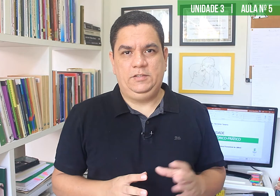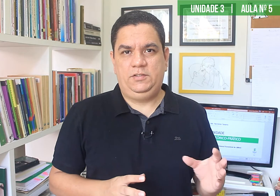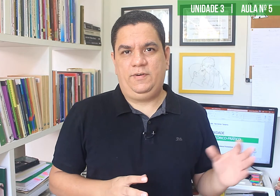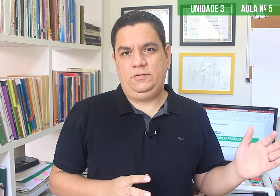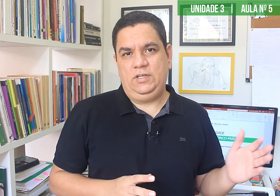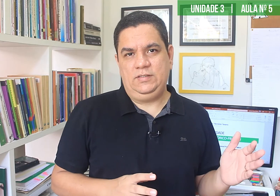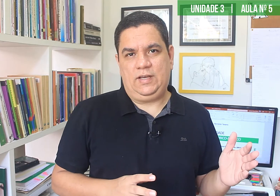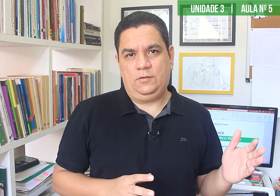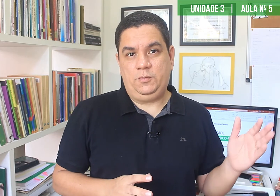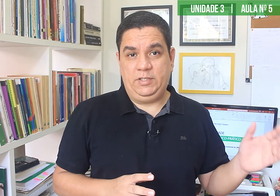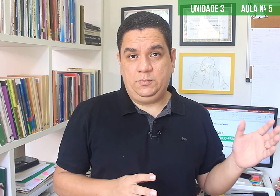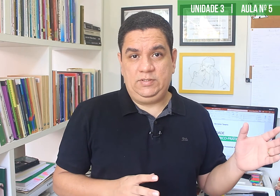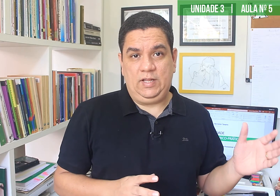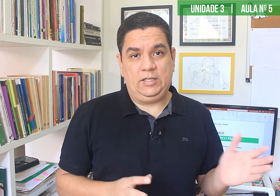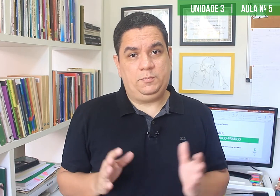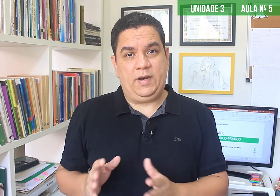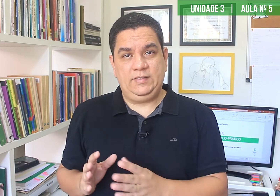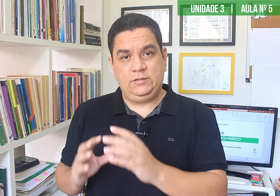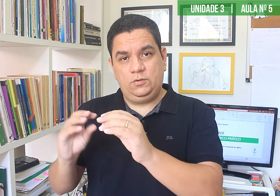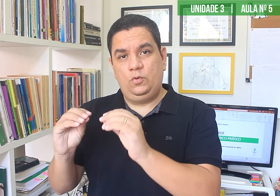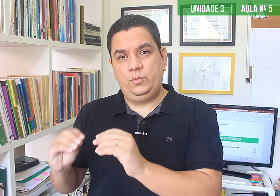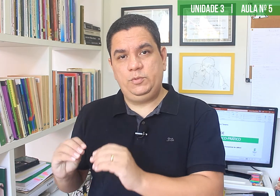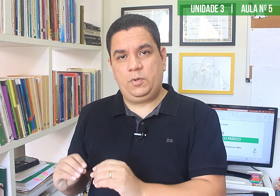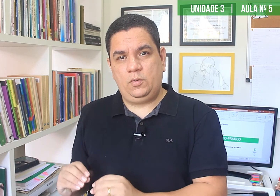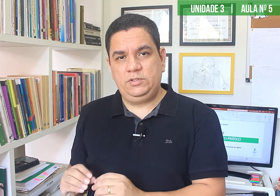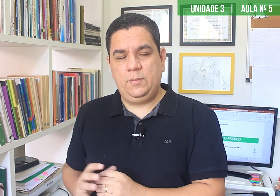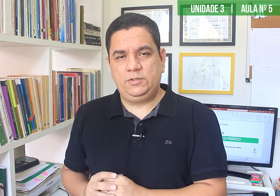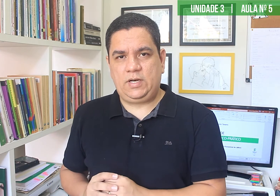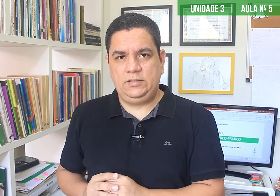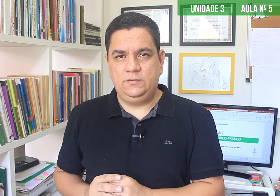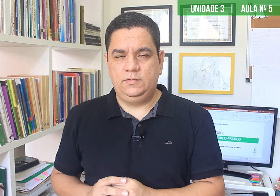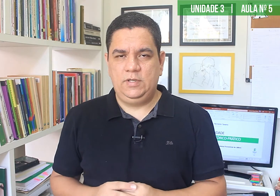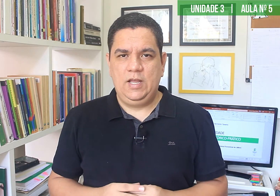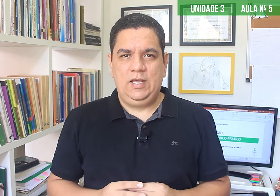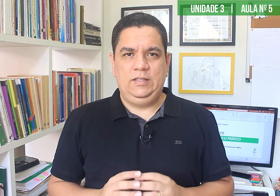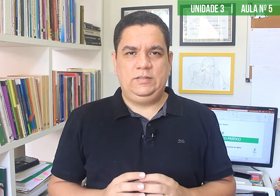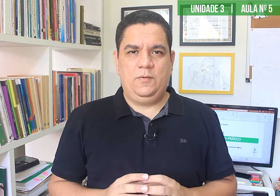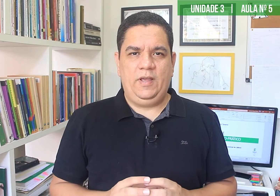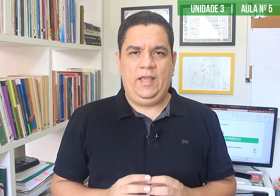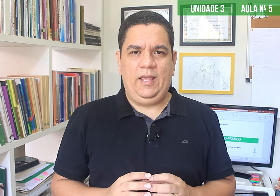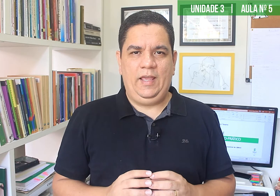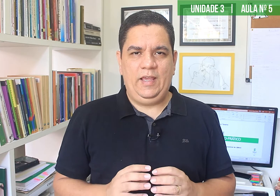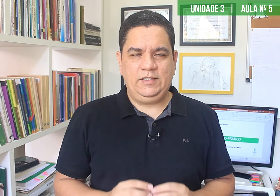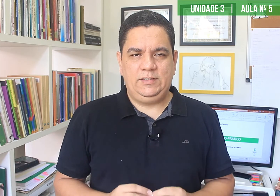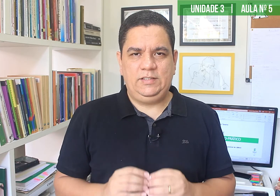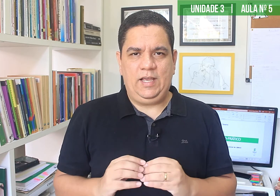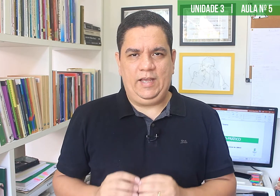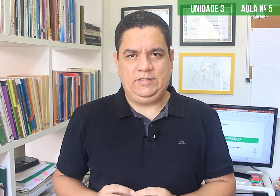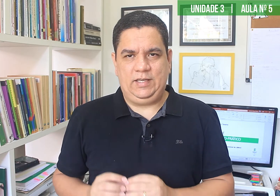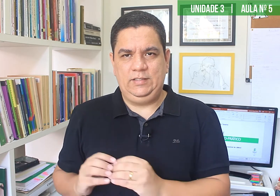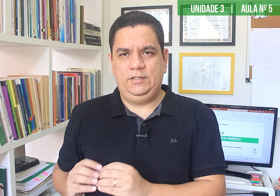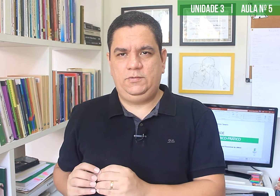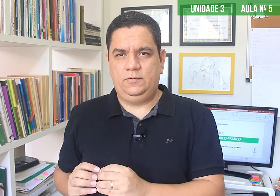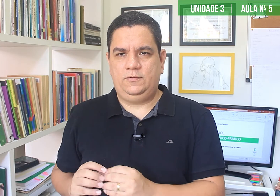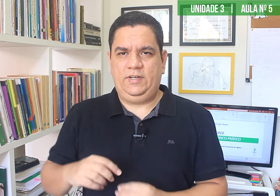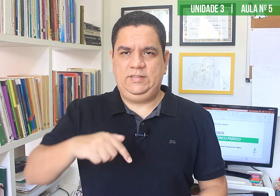gente vai utilizar os mesmos sinais para esses grupos de pronomes demonstrativos. Então, este, esta, isto vai ser